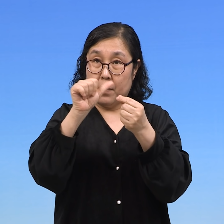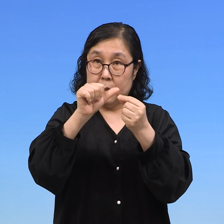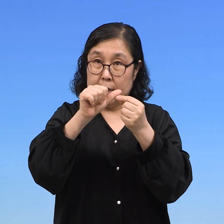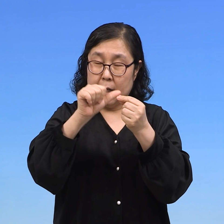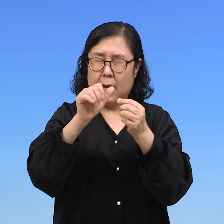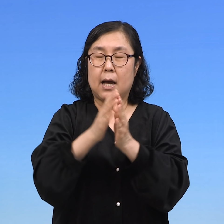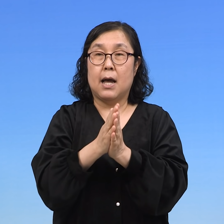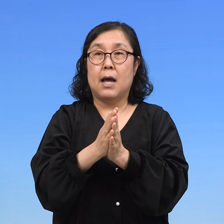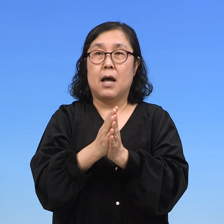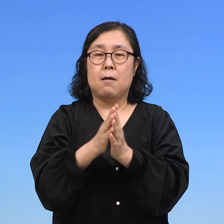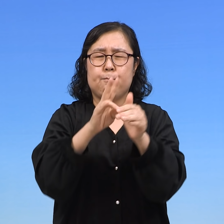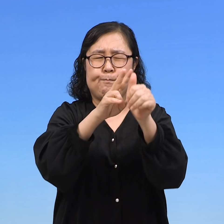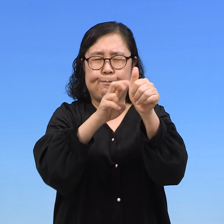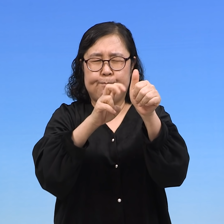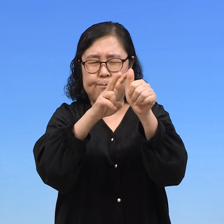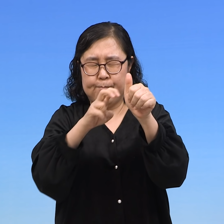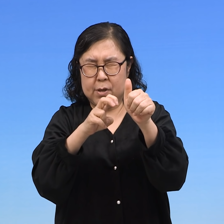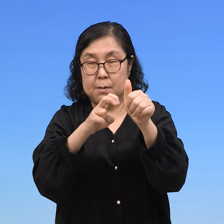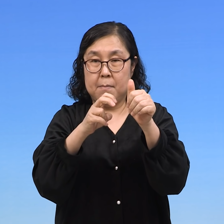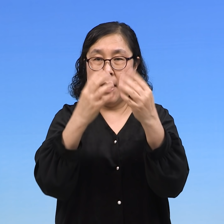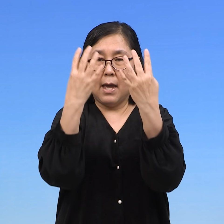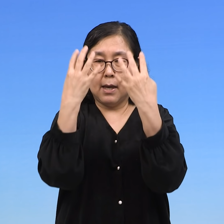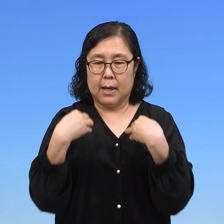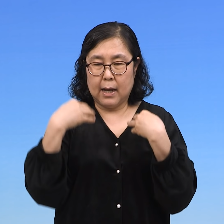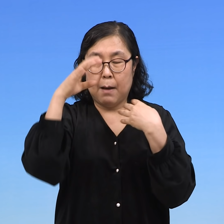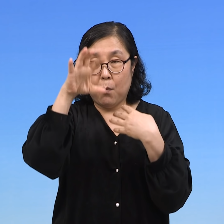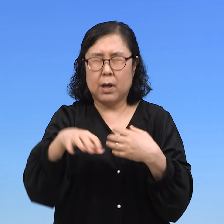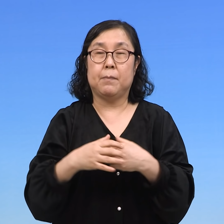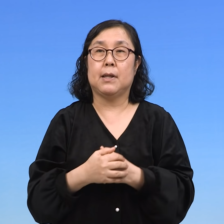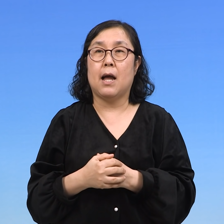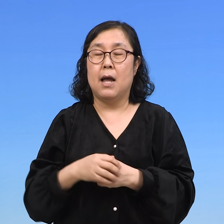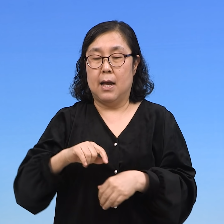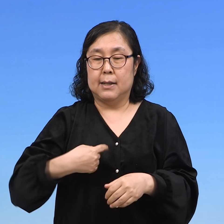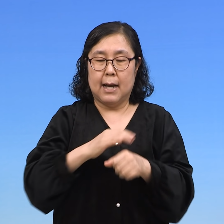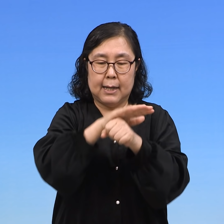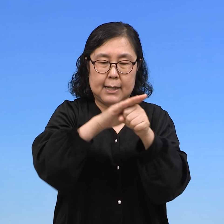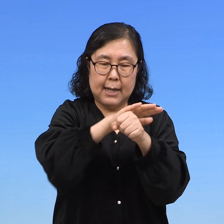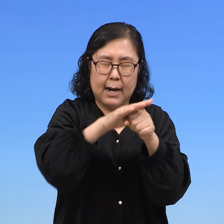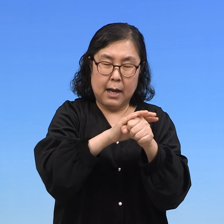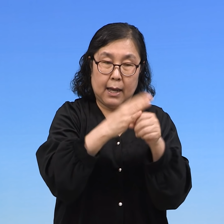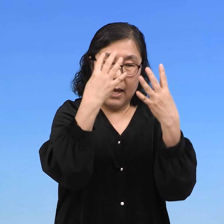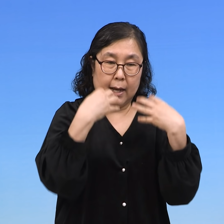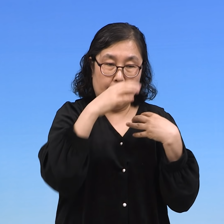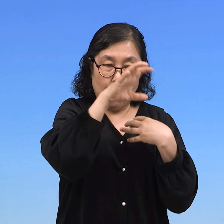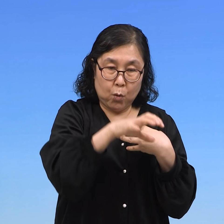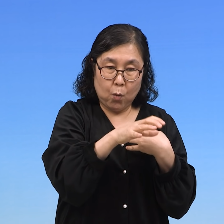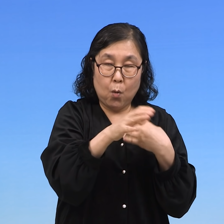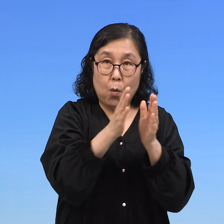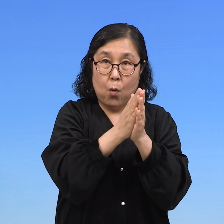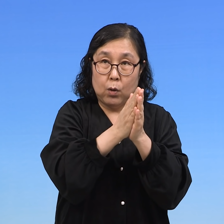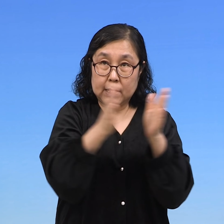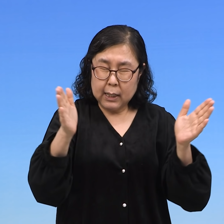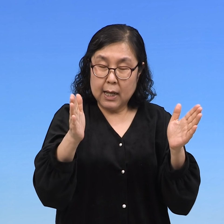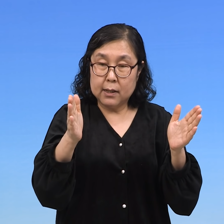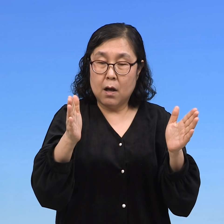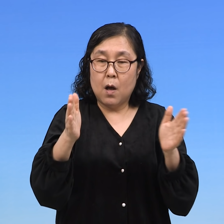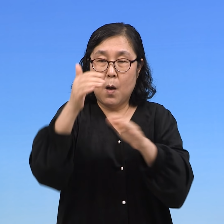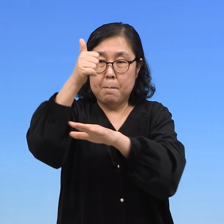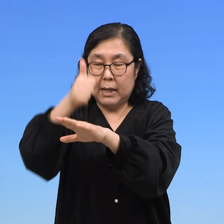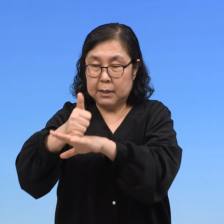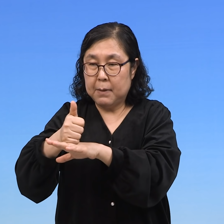이 감옥이 자기 사랑의 감옥으로 시작해서 마무리가 정오심의 감옥이라는